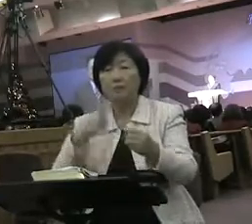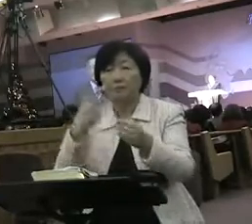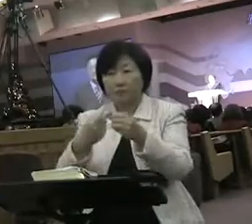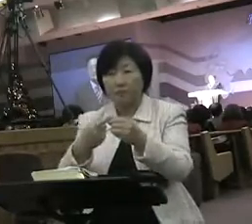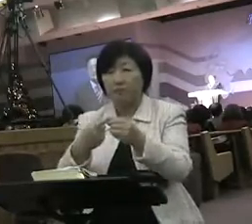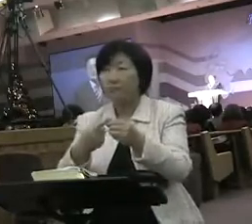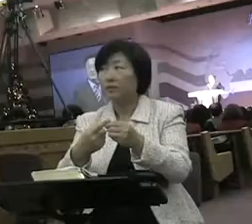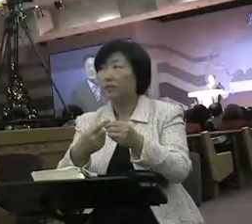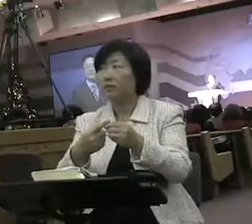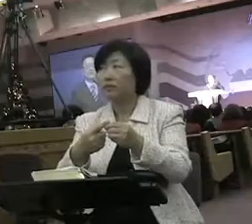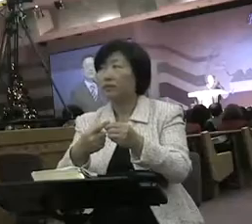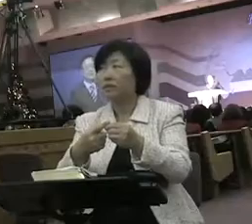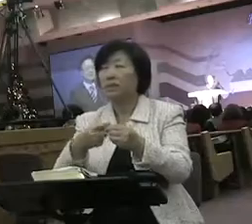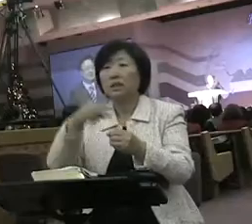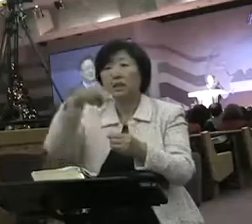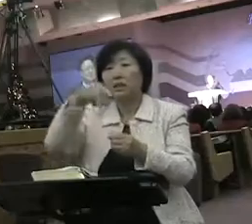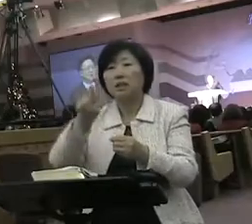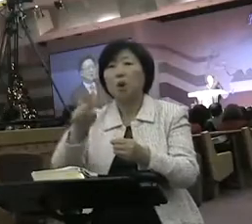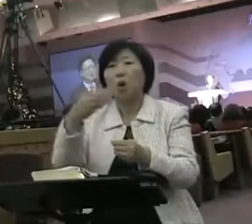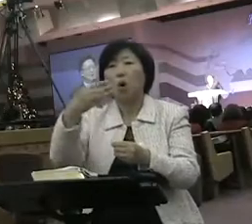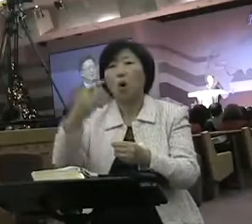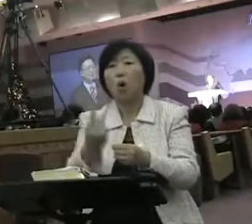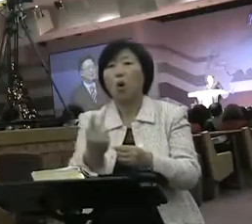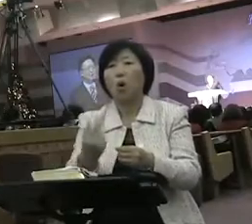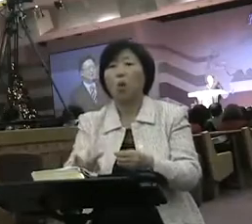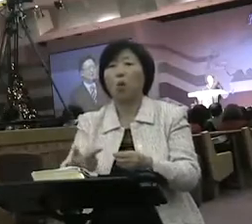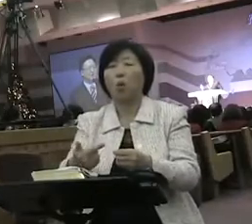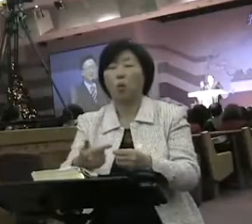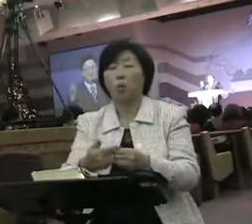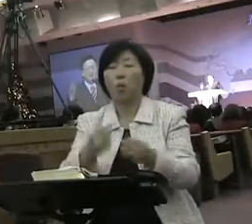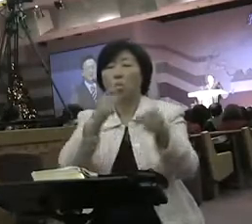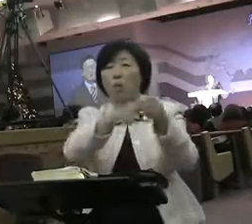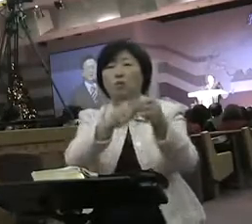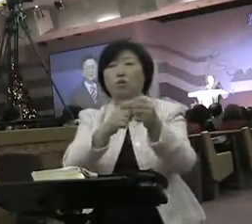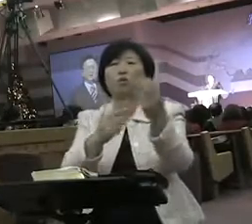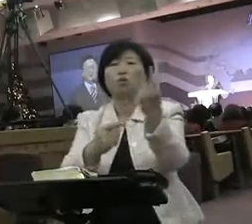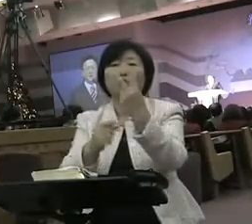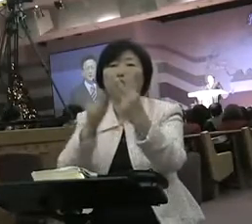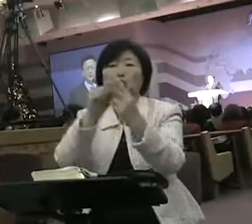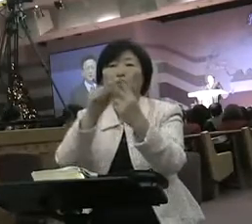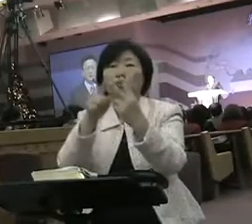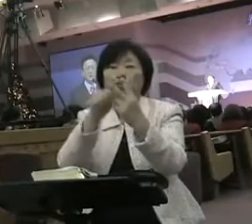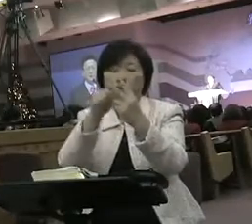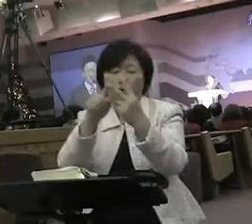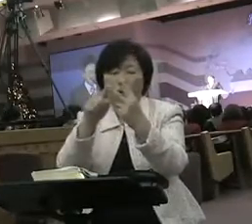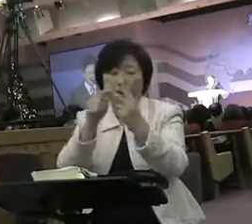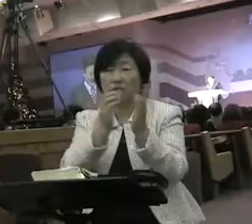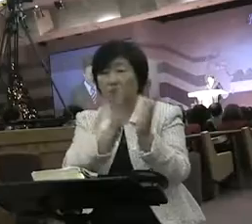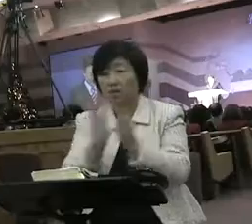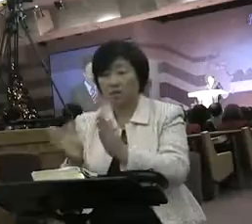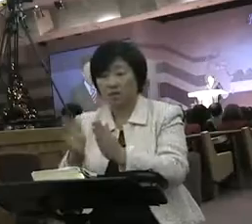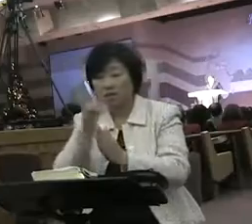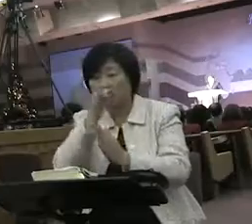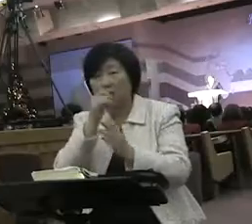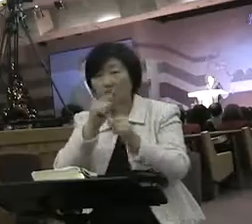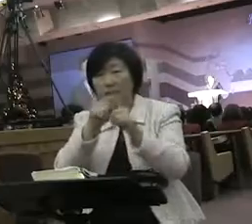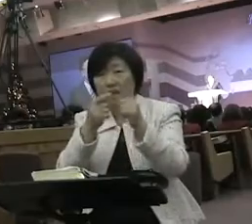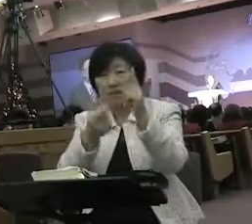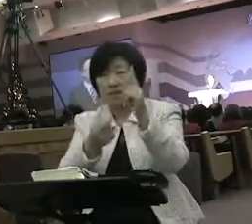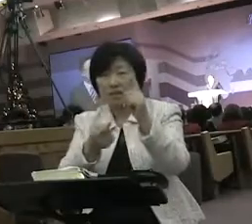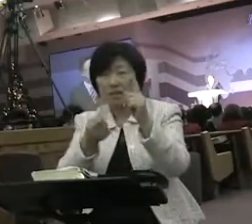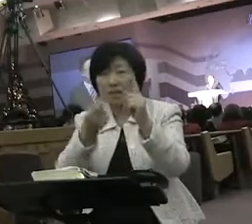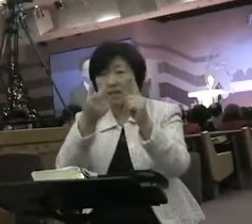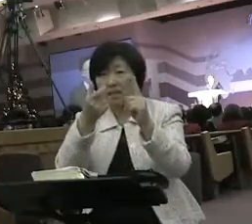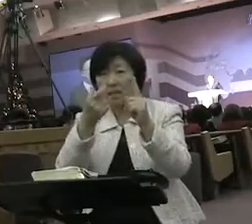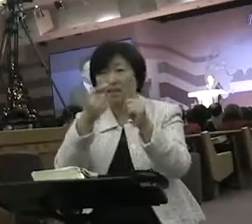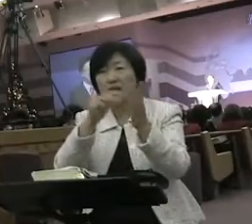요약하시죠? 그 훈련 교재 서론에 보면 제자훈련의 목적을 이렇게 두 가지로 정리를 하고 있습니다. 하나는 작은 예수를 만드는